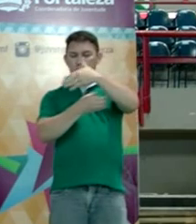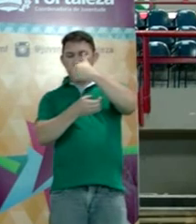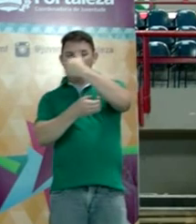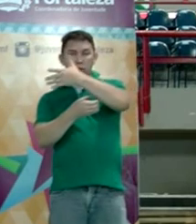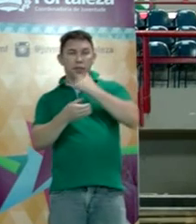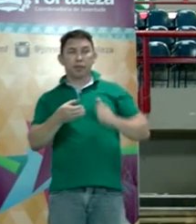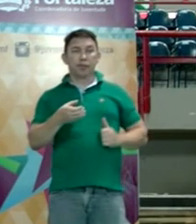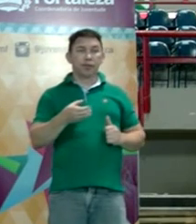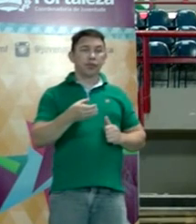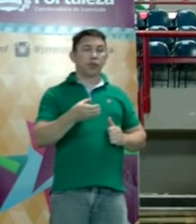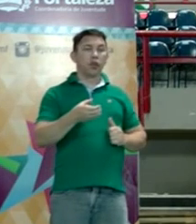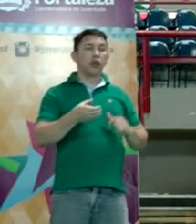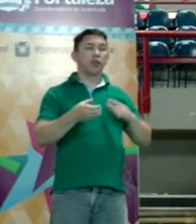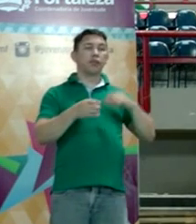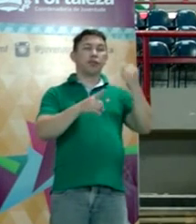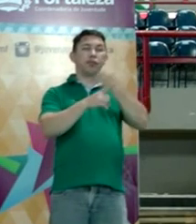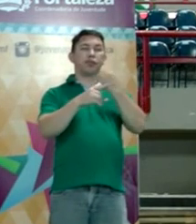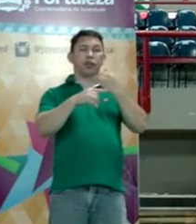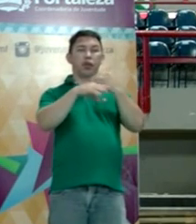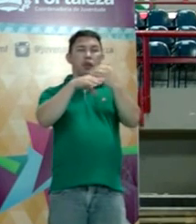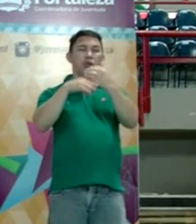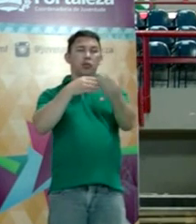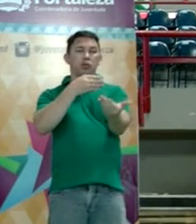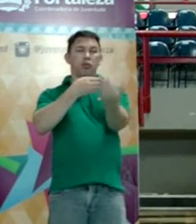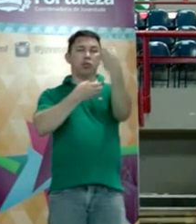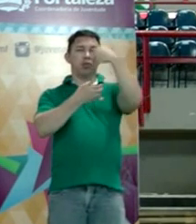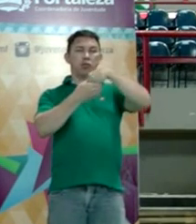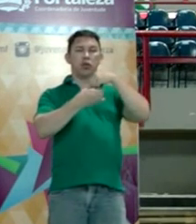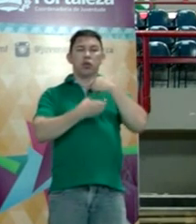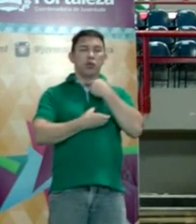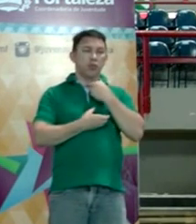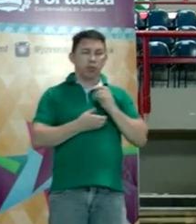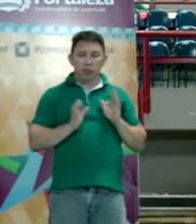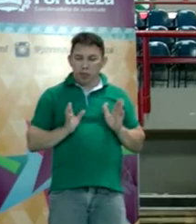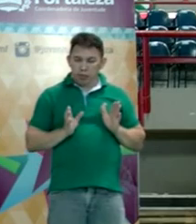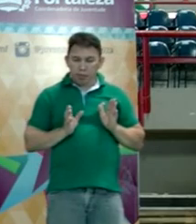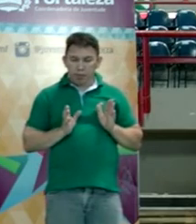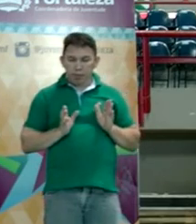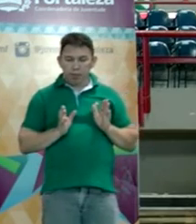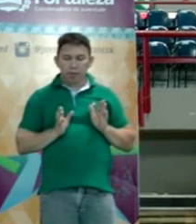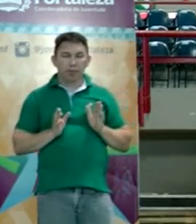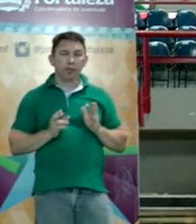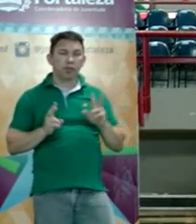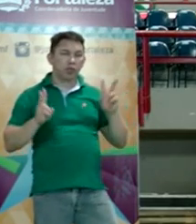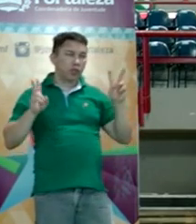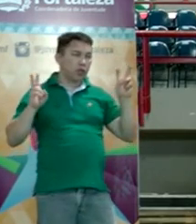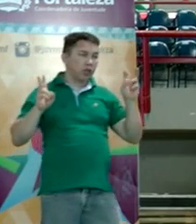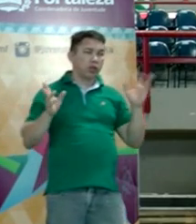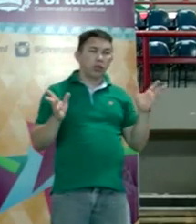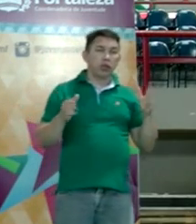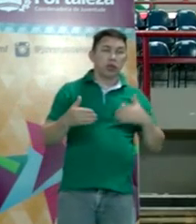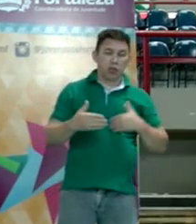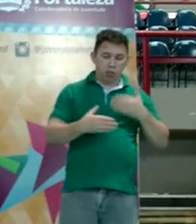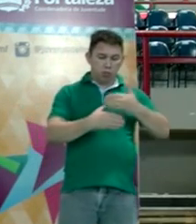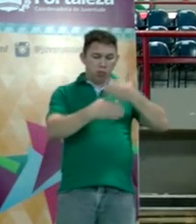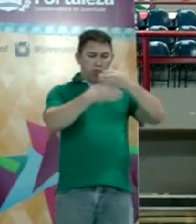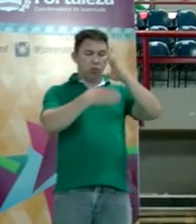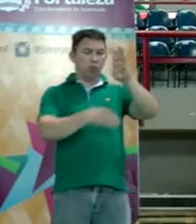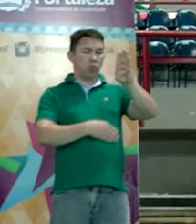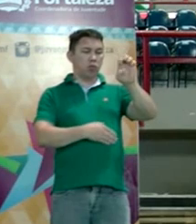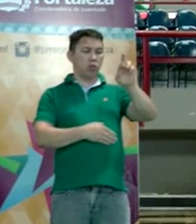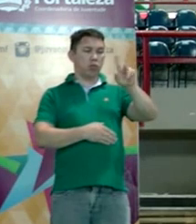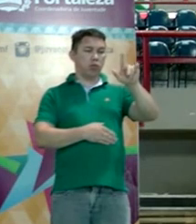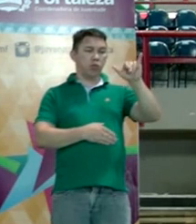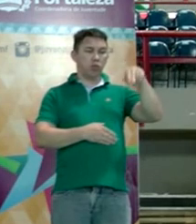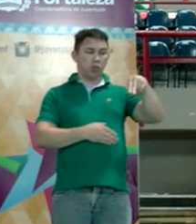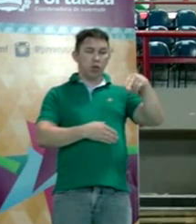mais importante, quem era socialista não podia entrar, que era a grande questão. O Muro de Berlim, ele fechou